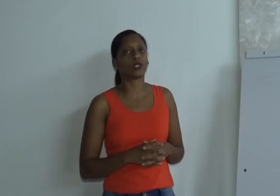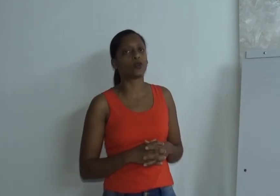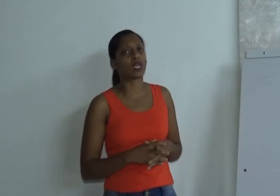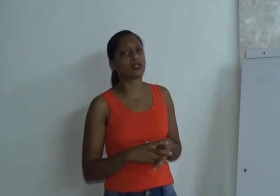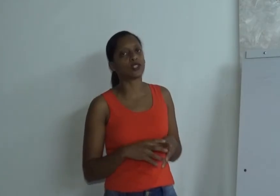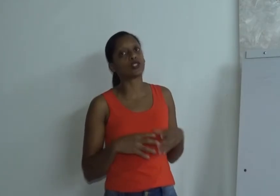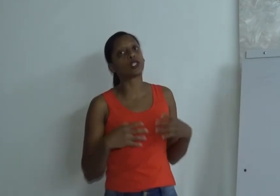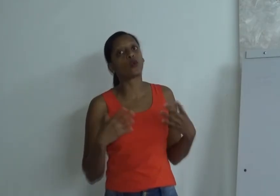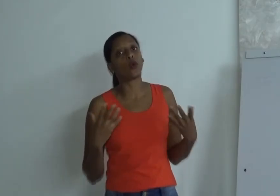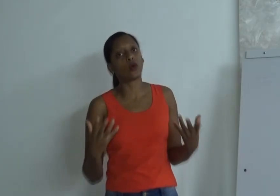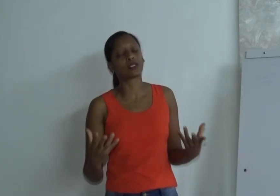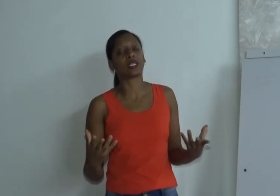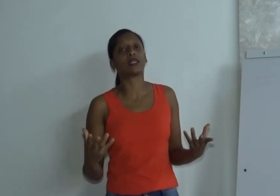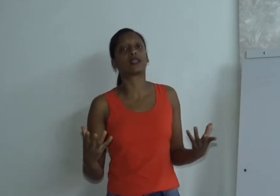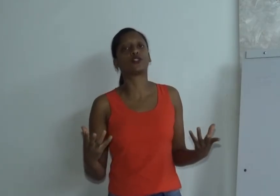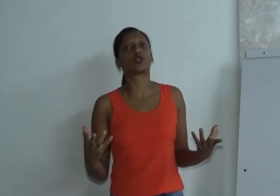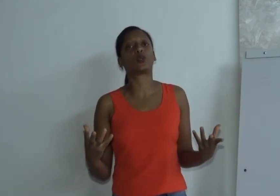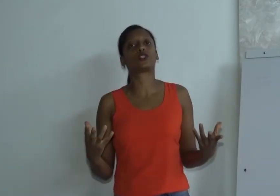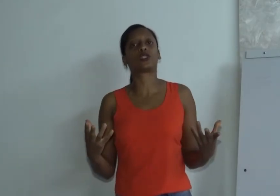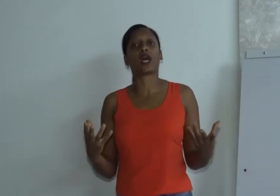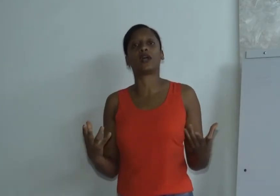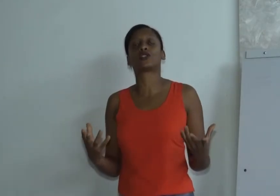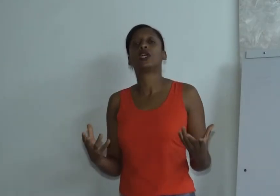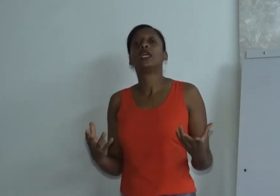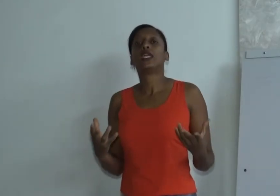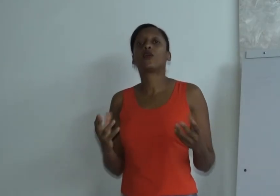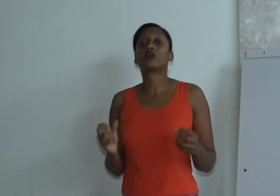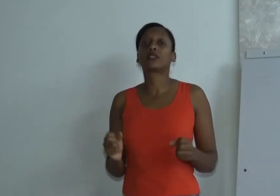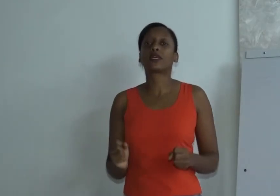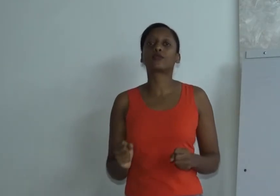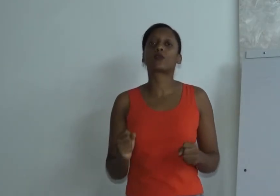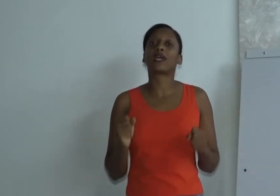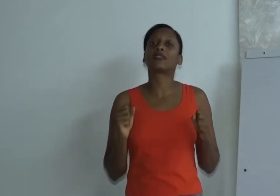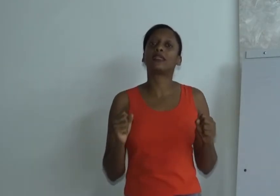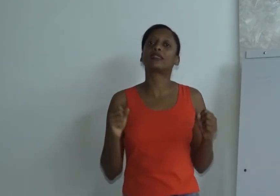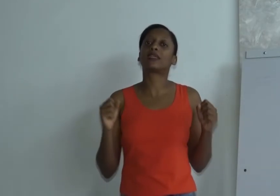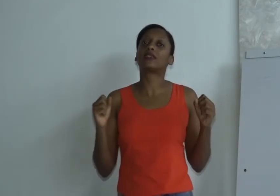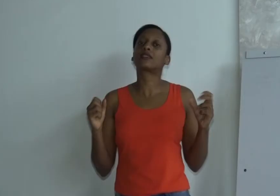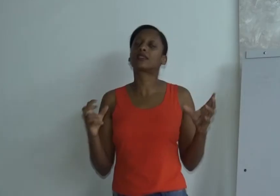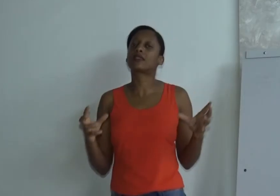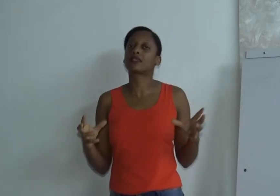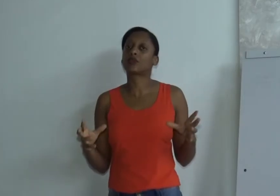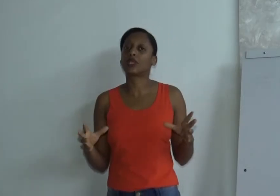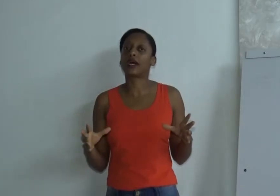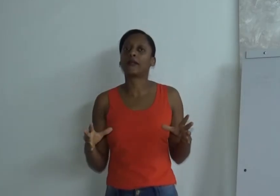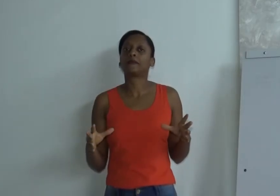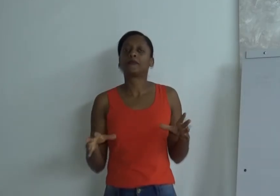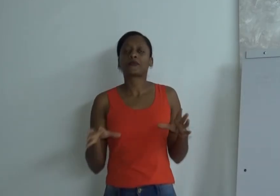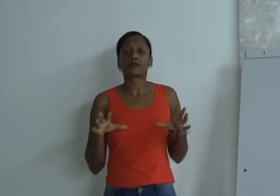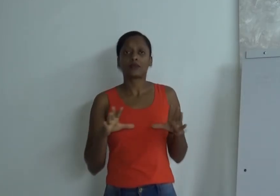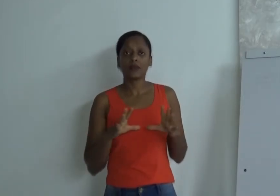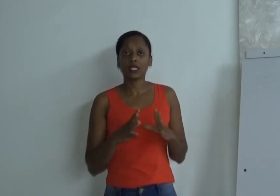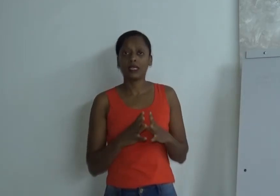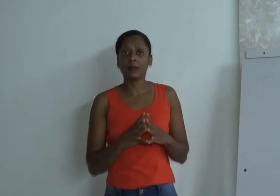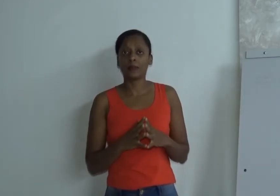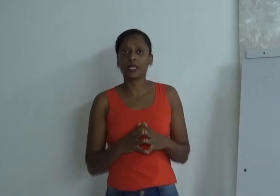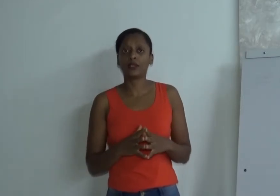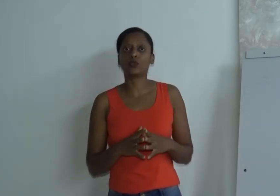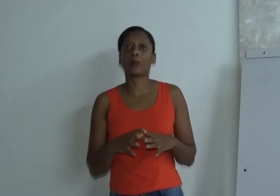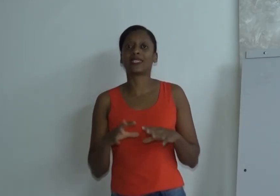o que a gente encontra em grande quantidade? Encontramos matriz extracelular. Lembrando,